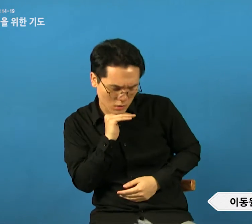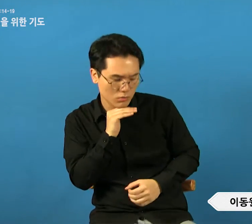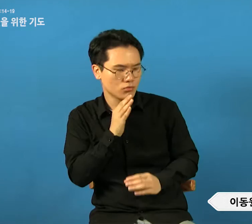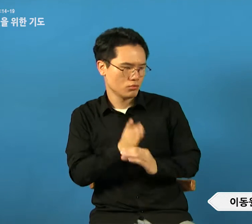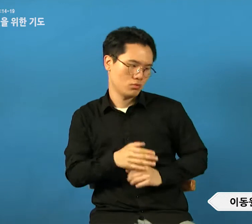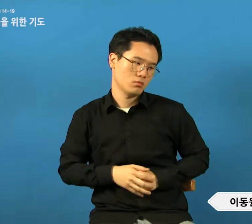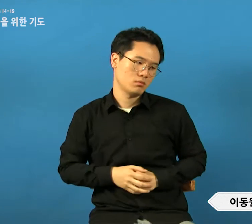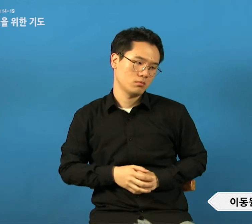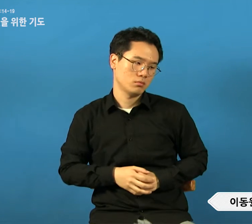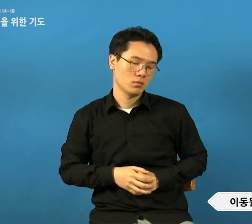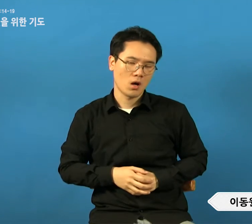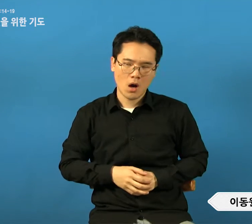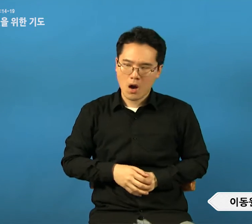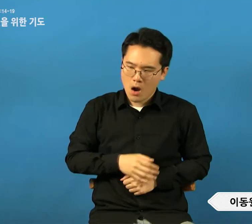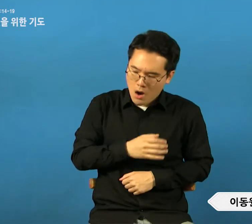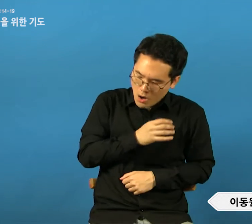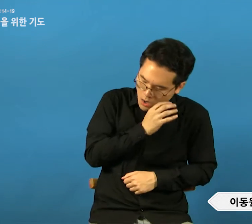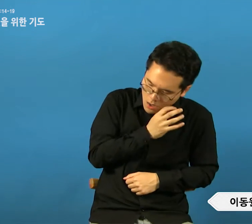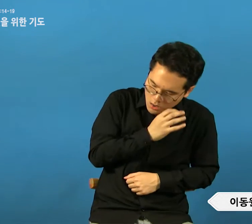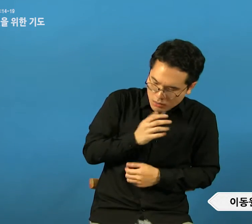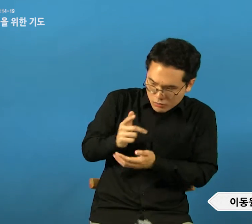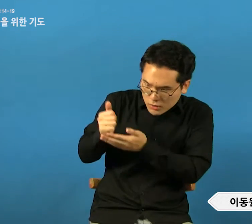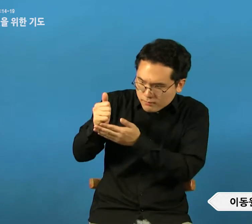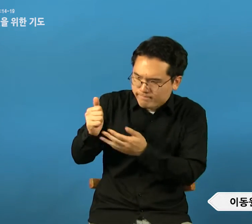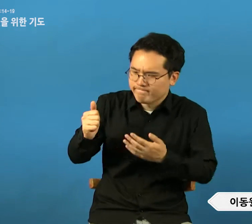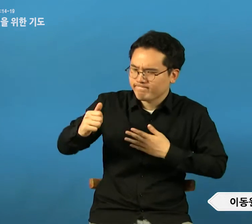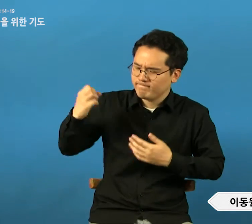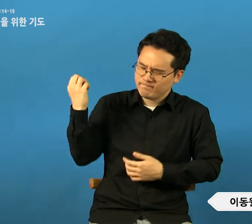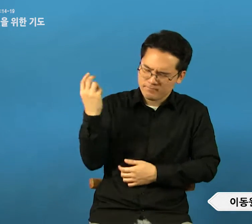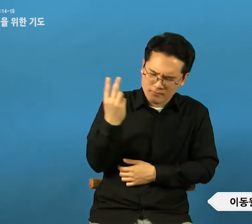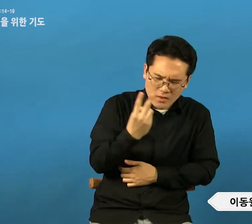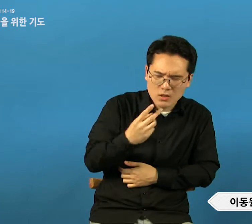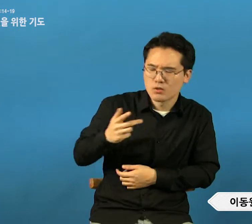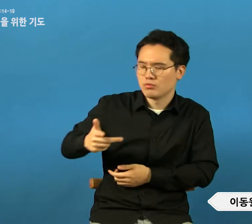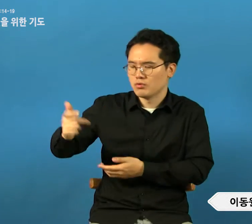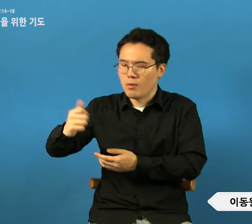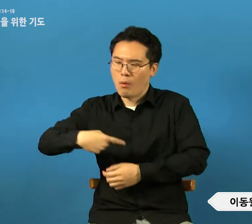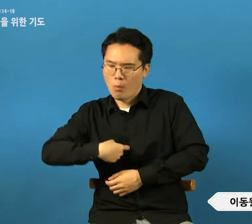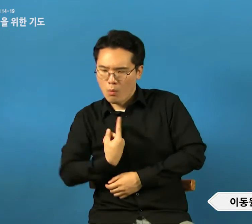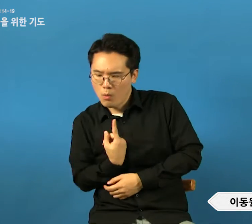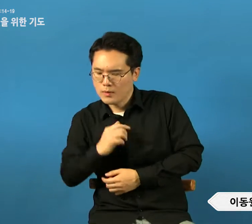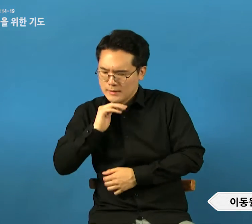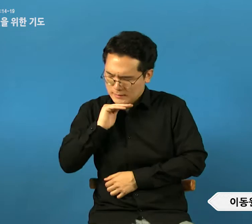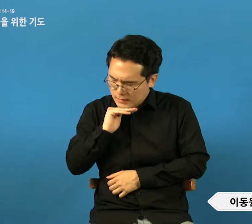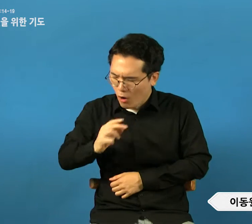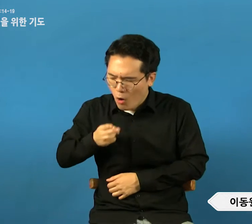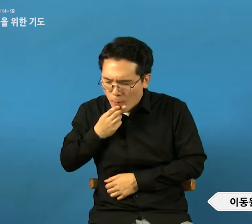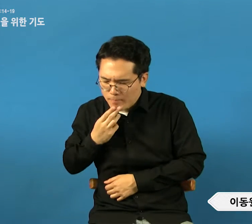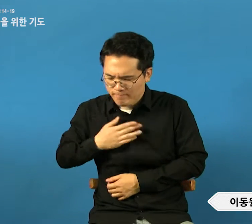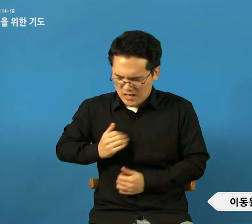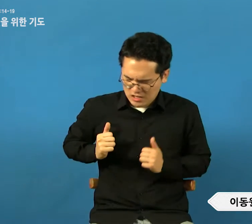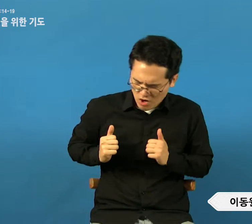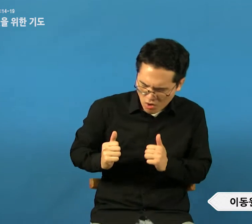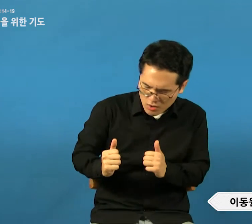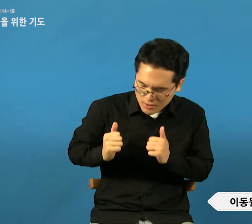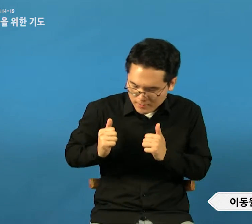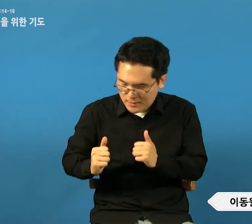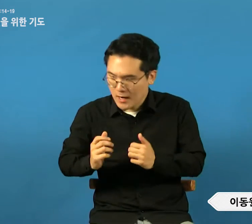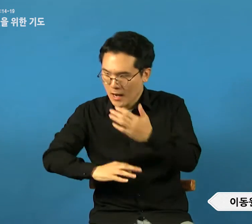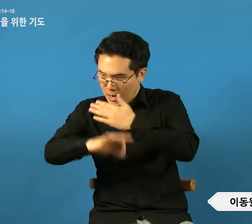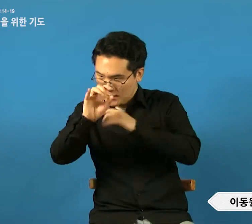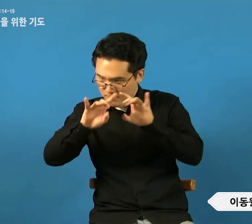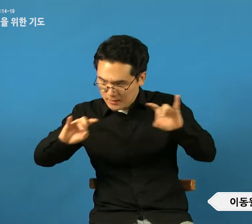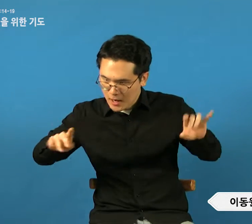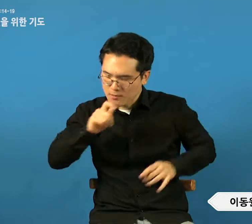주님, 다시는 주님을 홀로 기다리시게 안 하겠습니다. 내일 아침부터 다시 큐티하겠습니다.